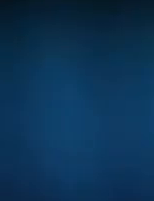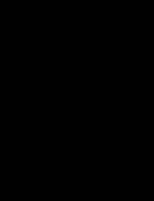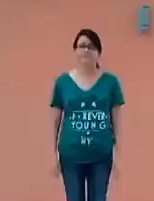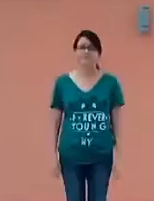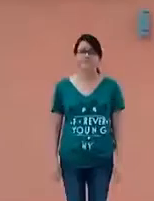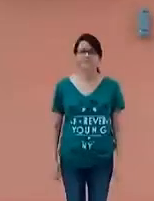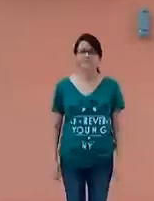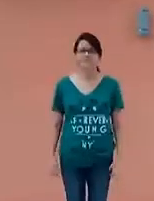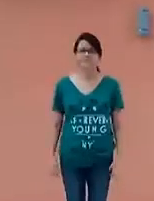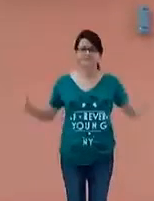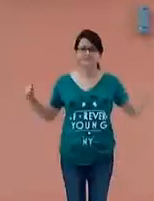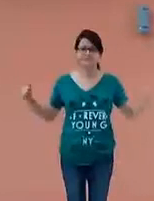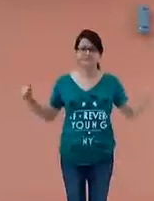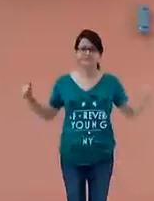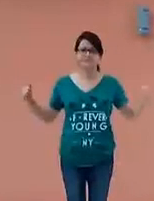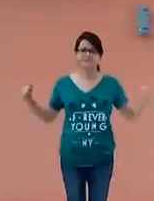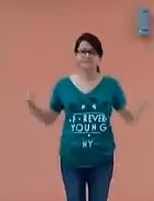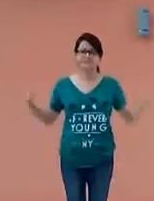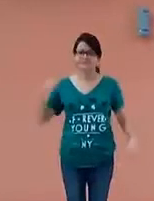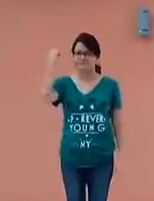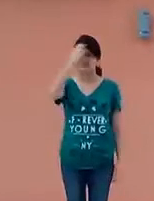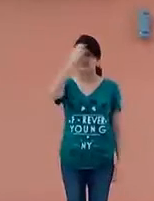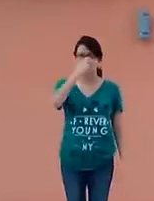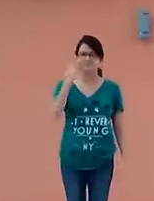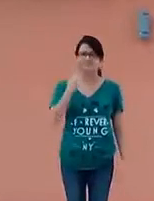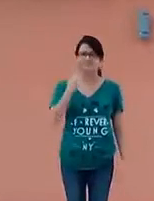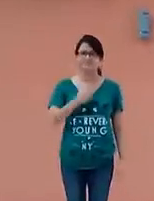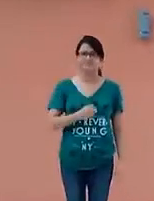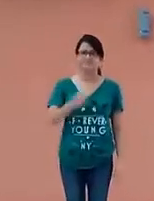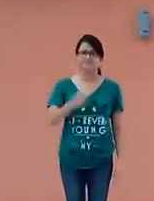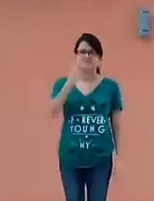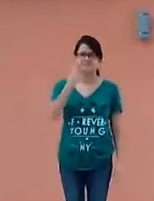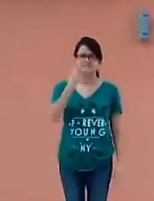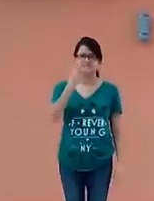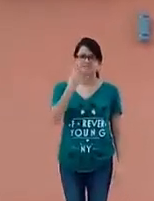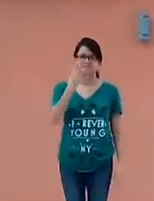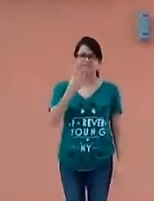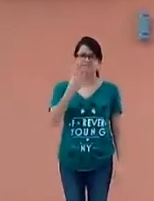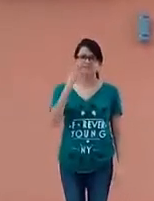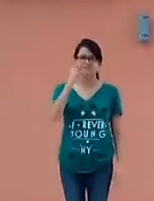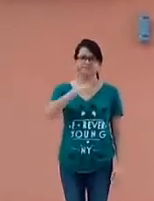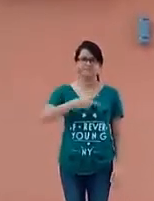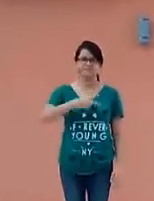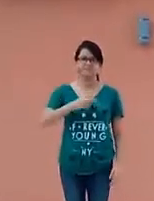¿sí? Esta segunda prueba es a 10 metros, si no estoy mal.